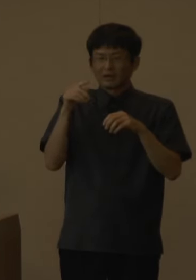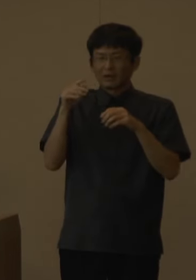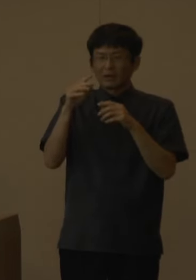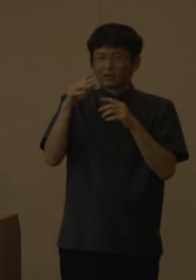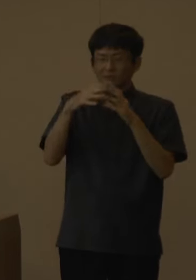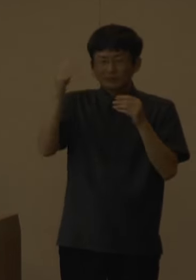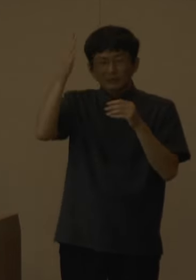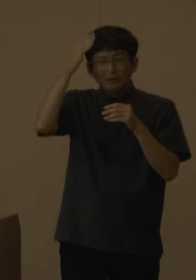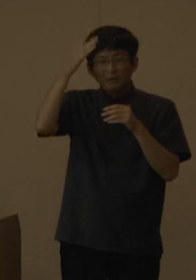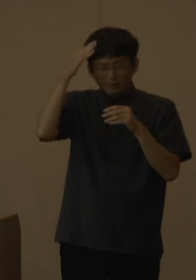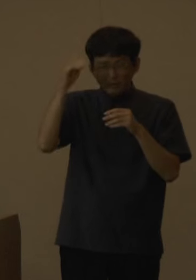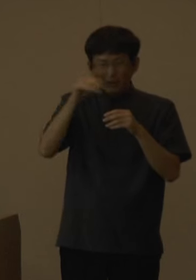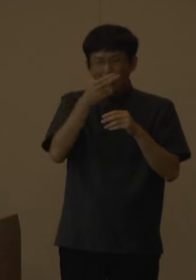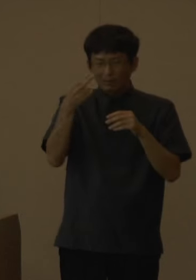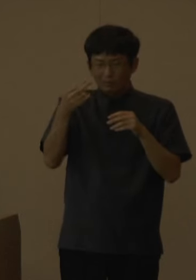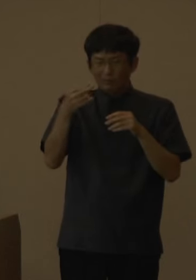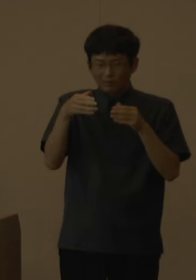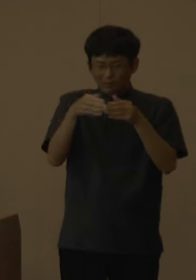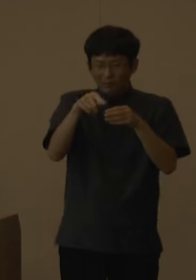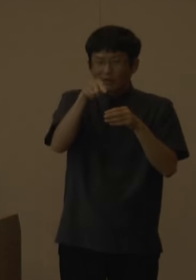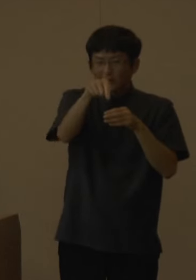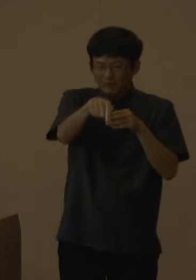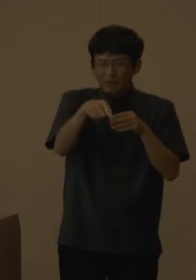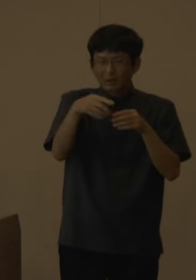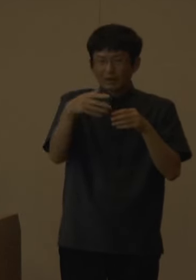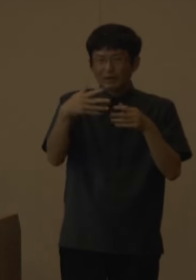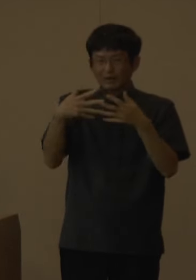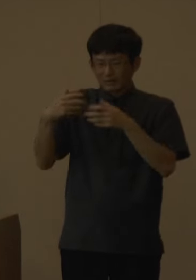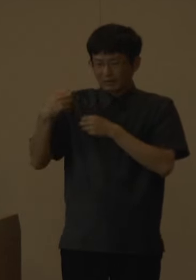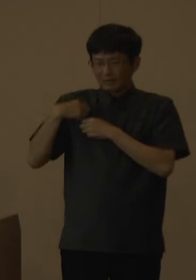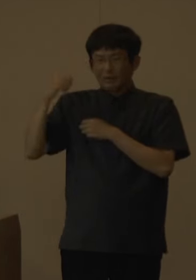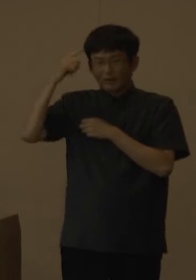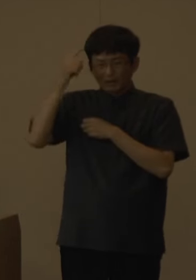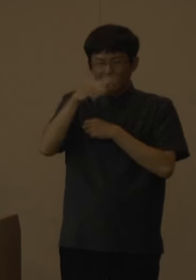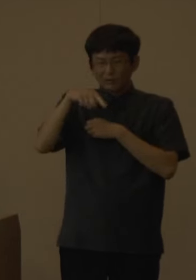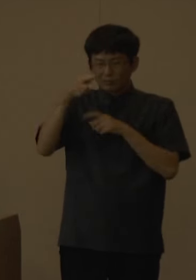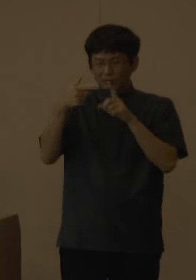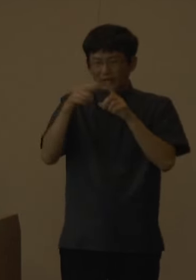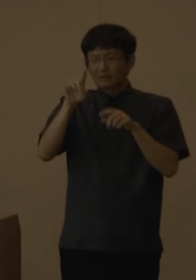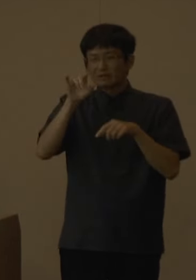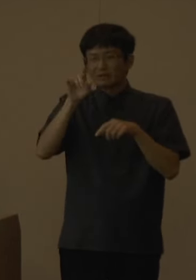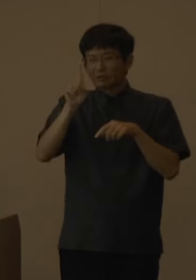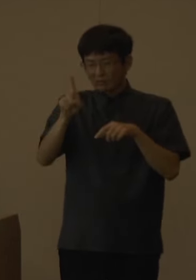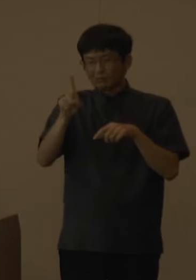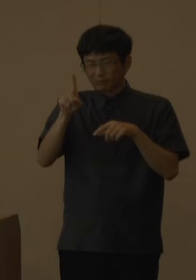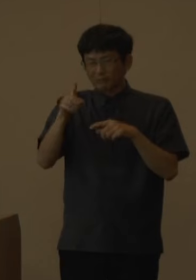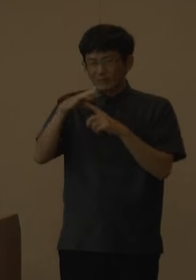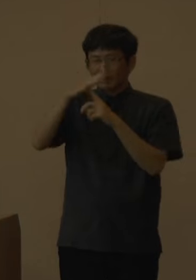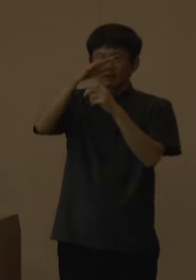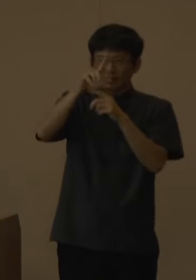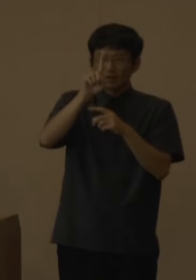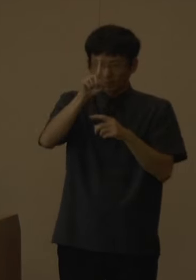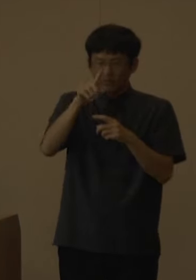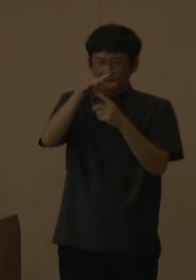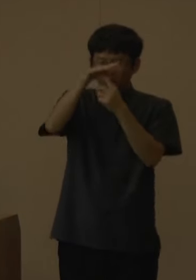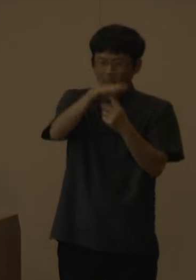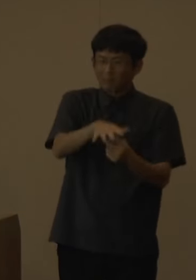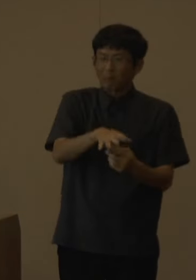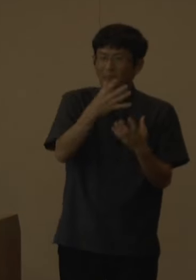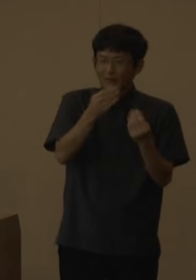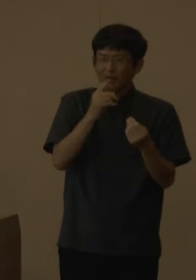南西1マイルの位置に海兵隊普天間基地所属の UH-1、1機が着陸したということ